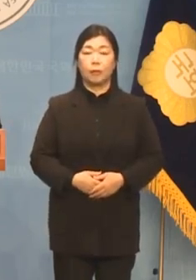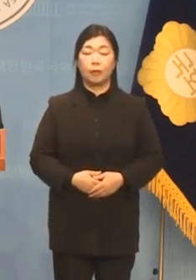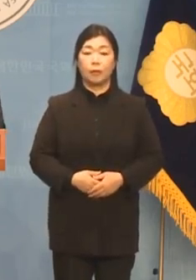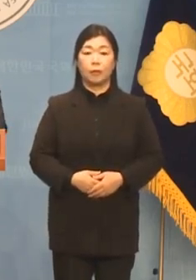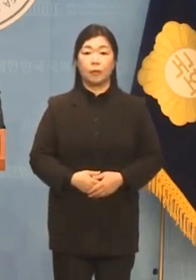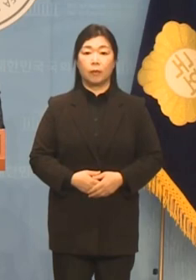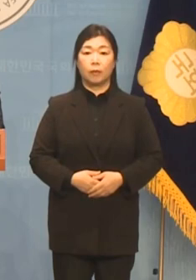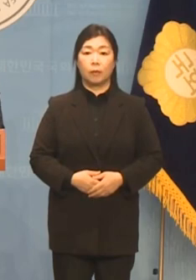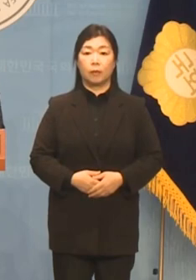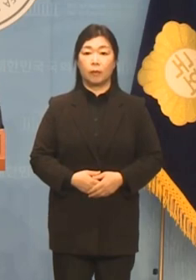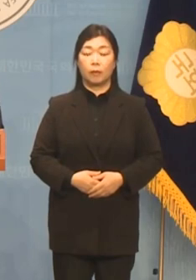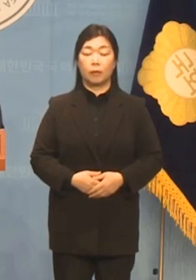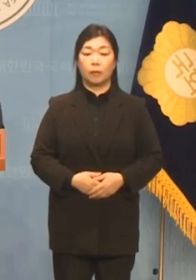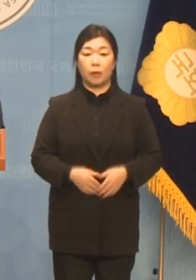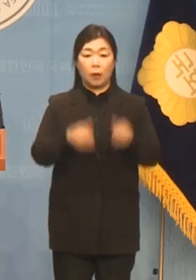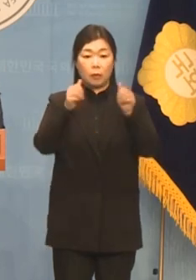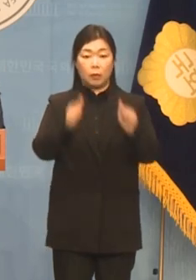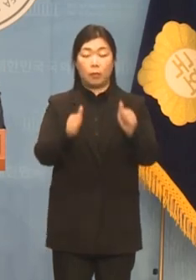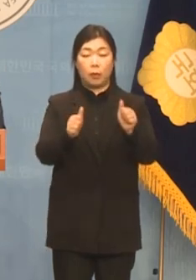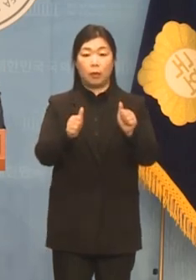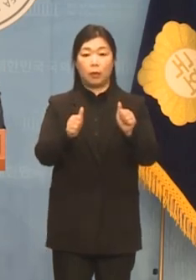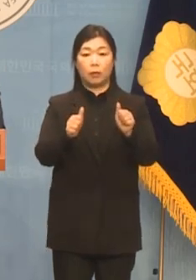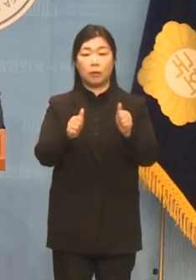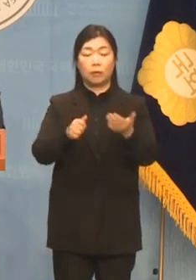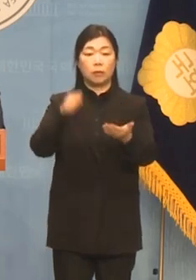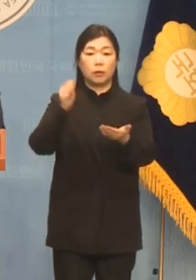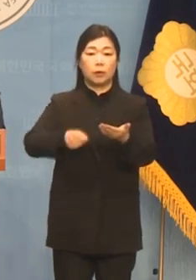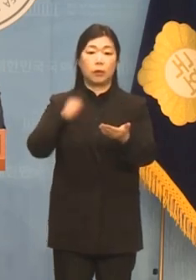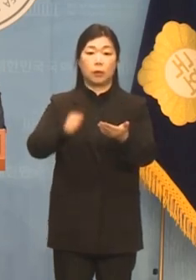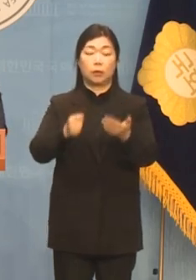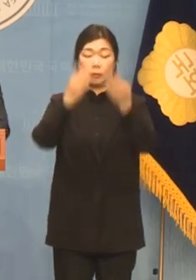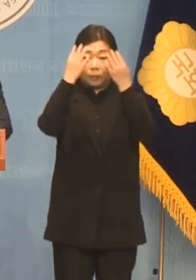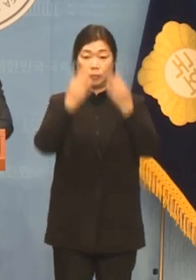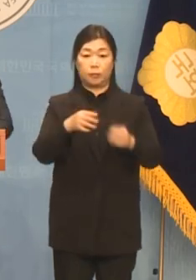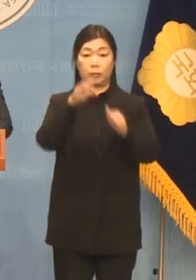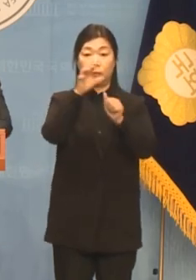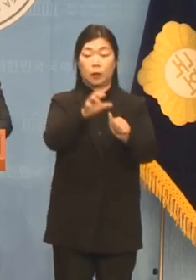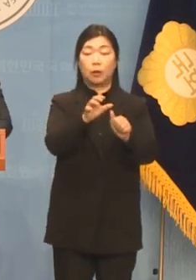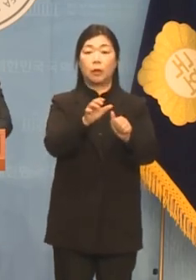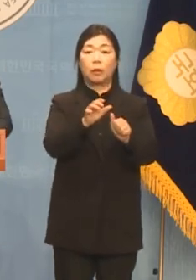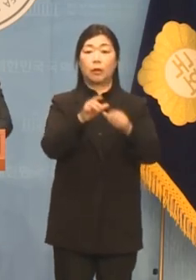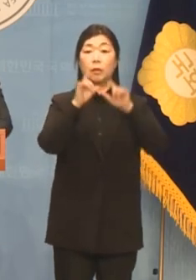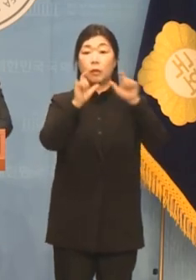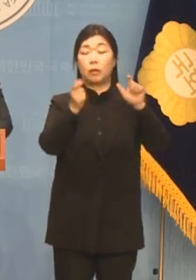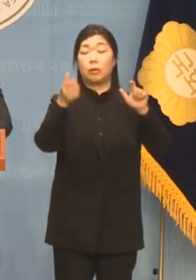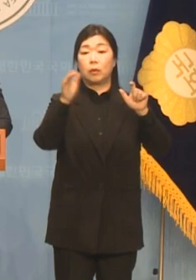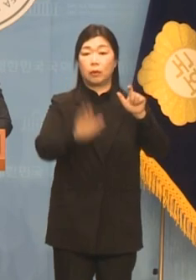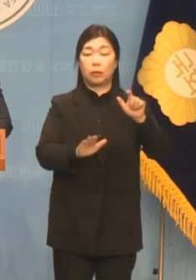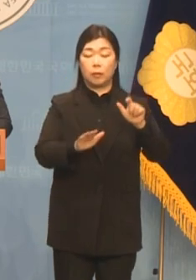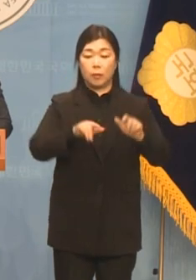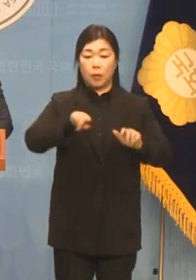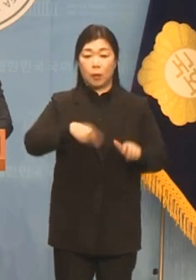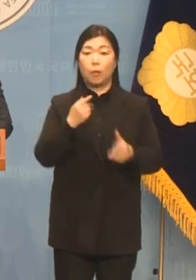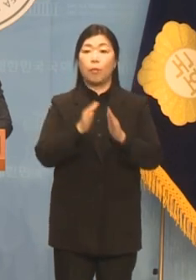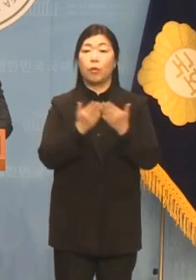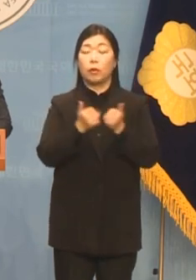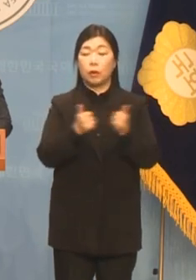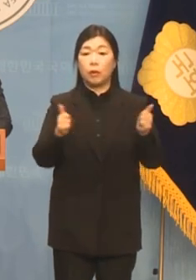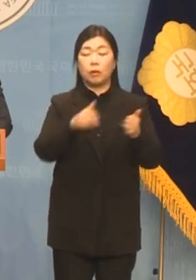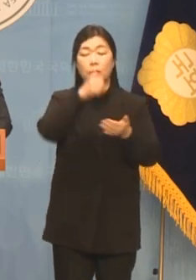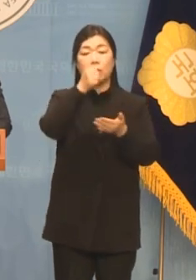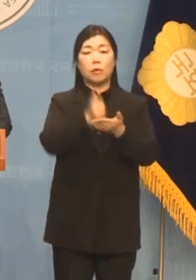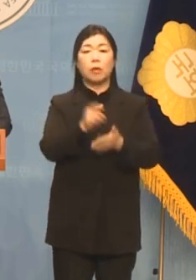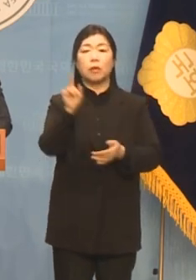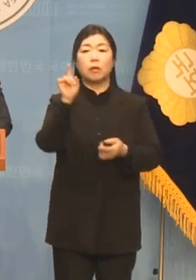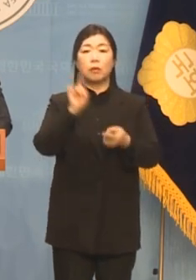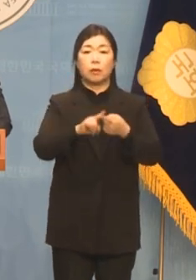하겠습니다 징을 선고받은 조국 대표는까지 자신의 파렴치함을 제약인 시킬 것입니까